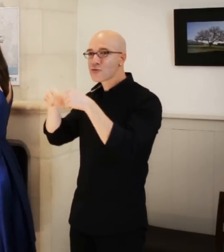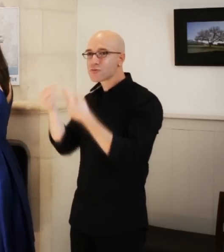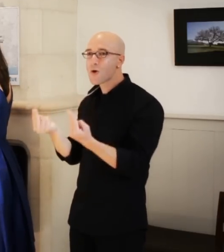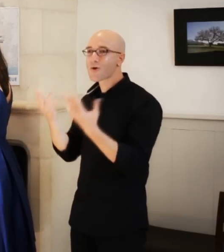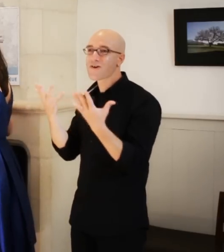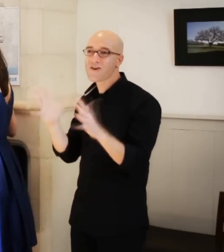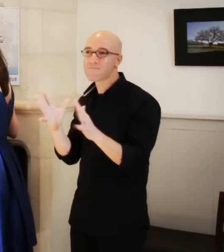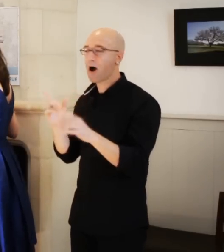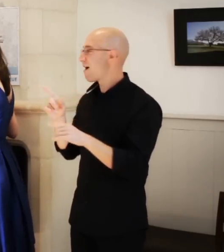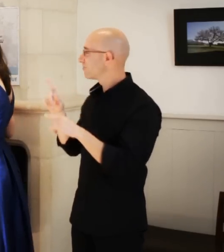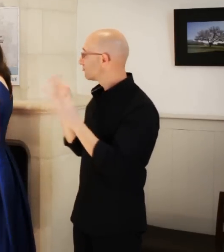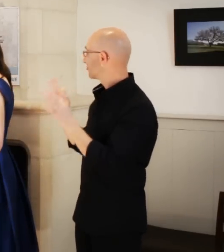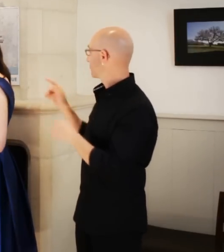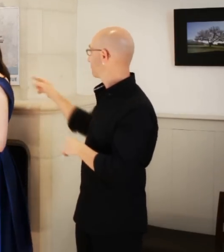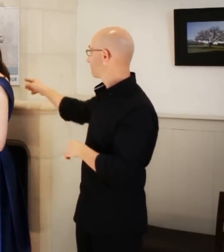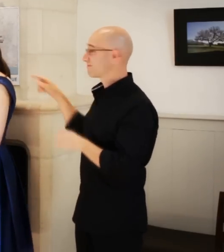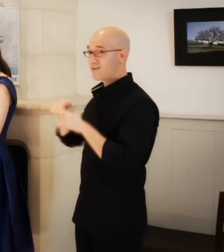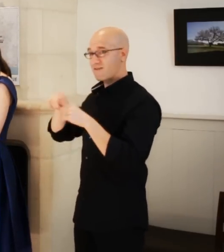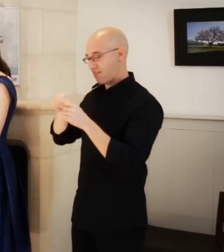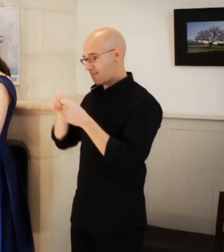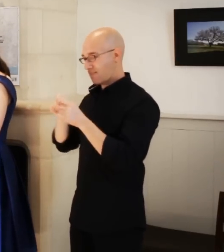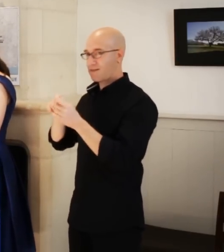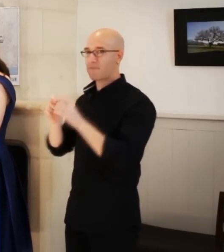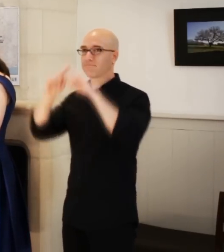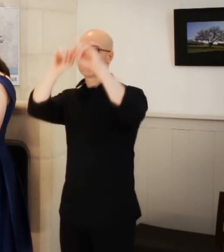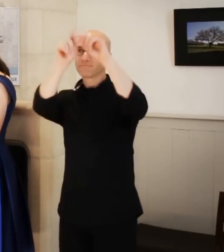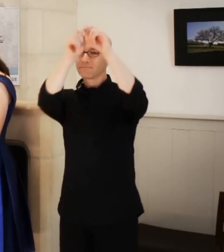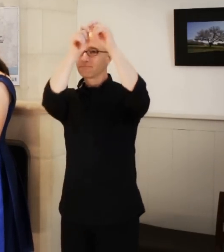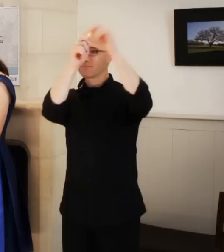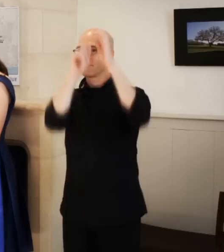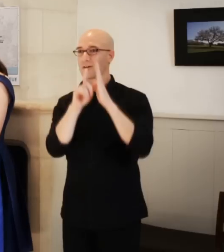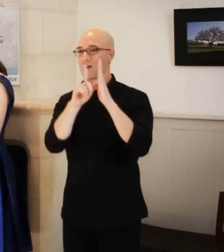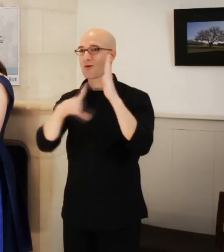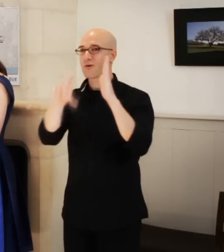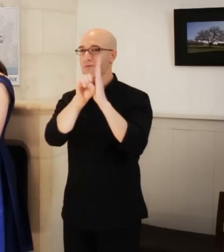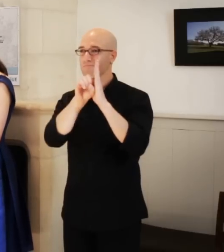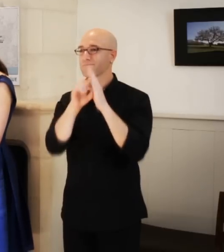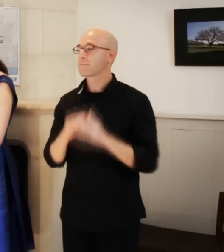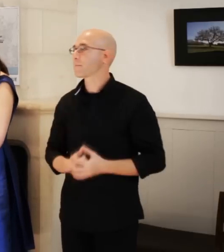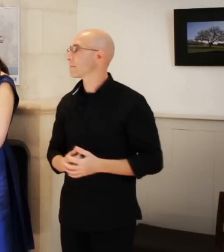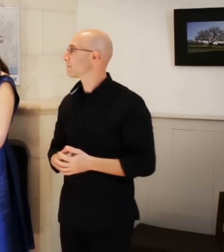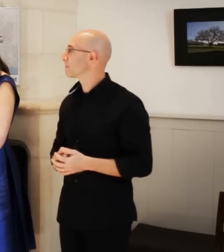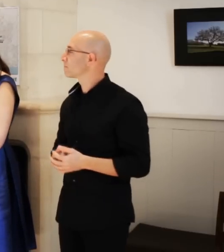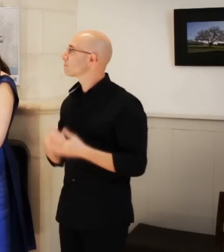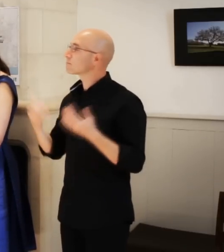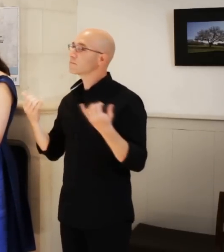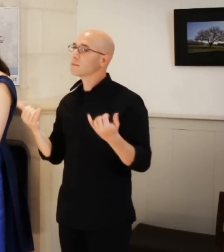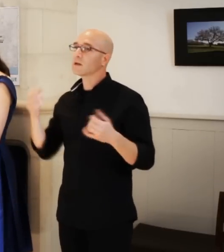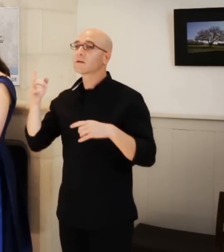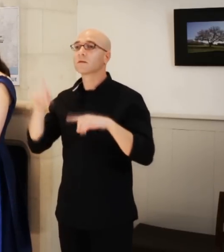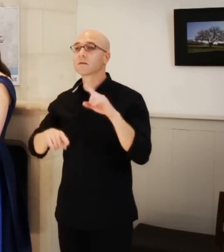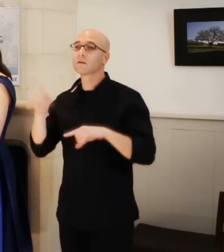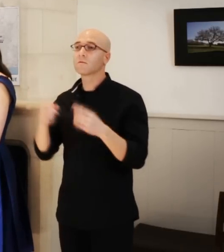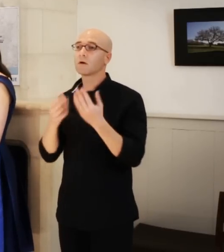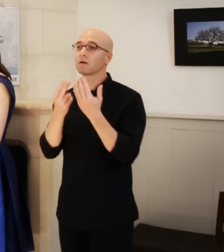Voilà. Donc voilà, la ville bleue, en fait, ça se présente donc, sous forme d'exposition. Donc parfois, c'est un quartier, comme c'est le cas ici.